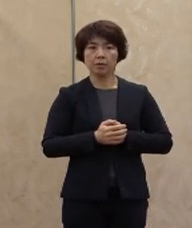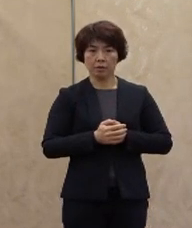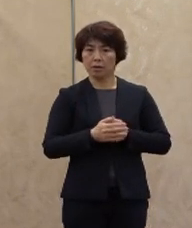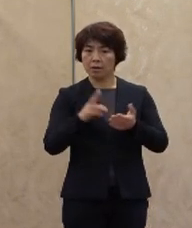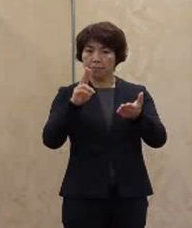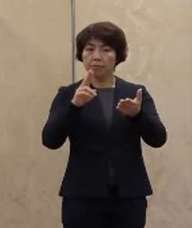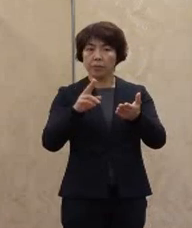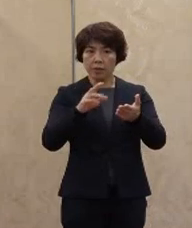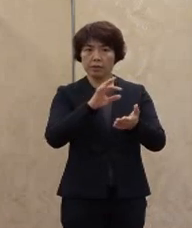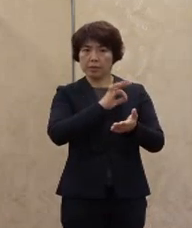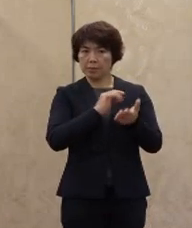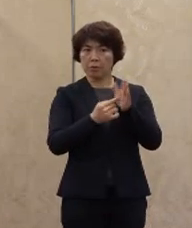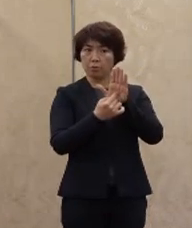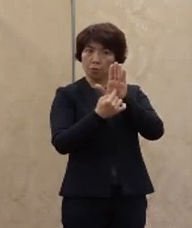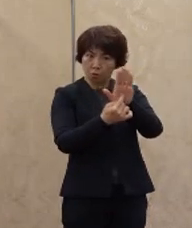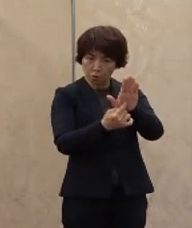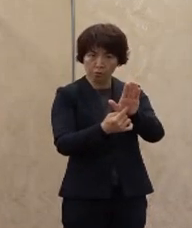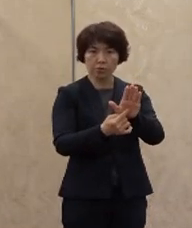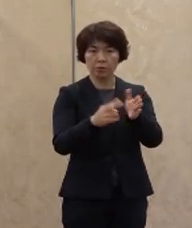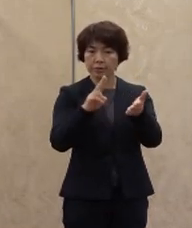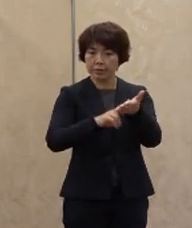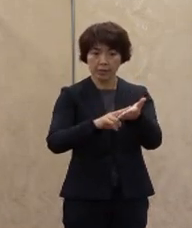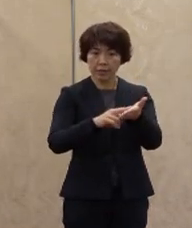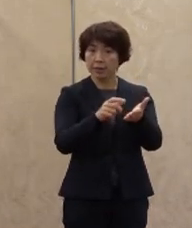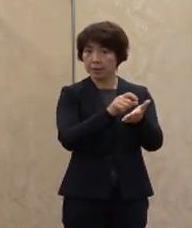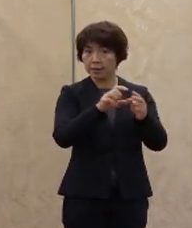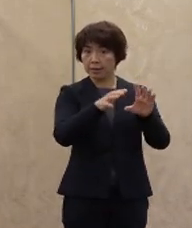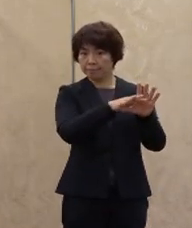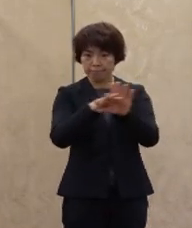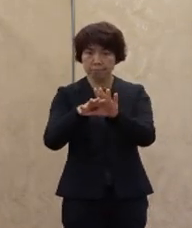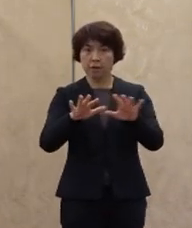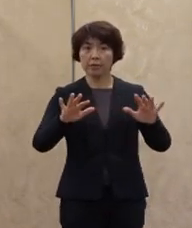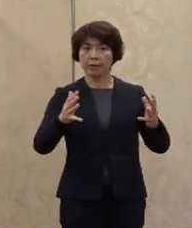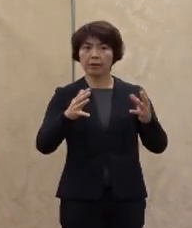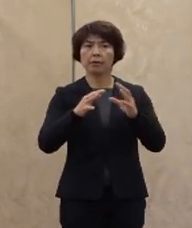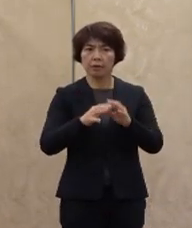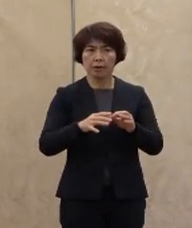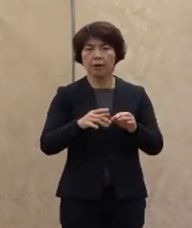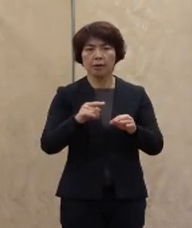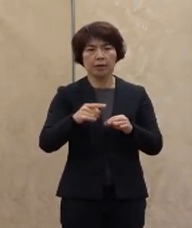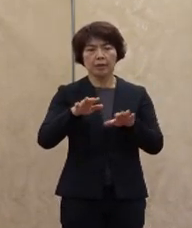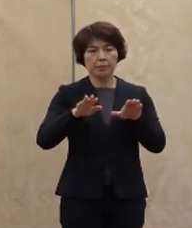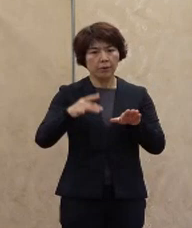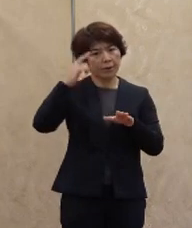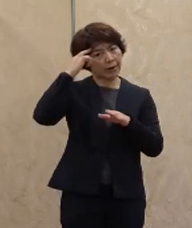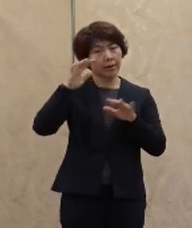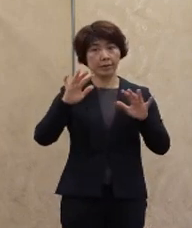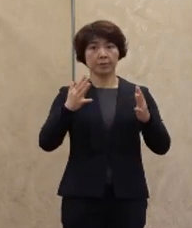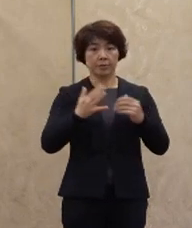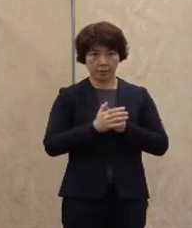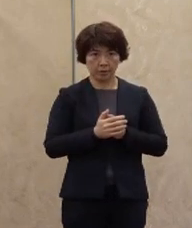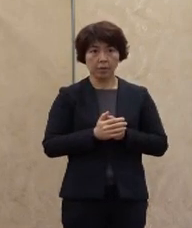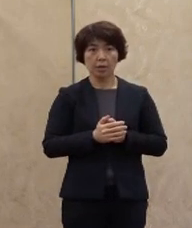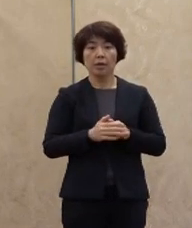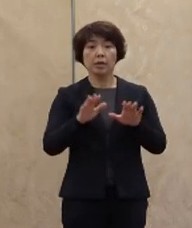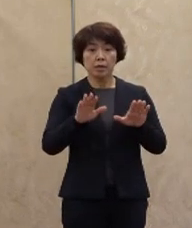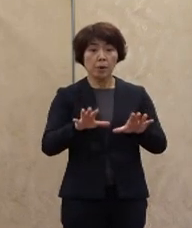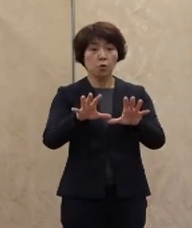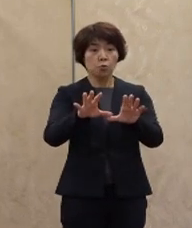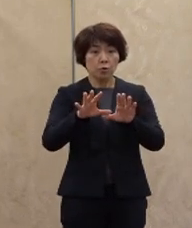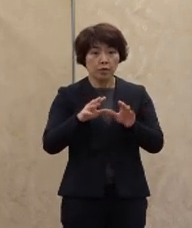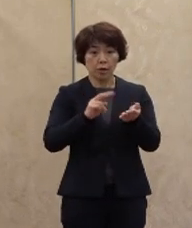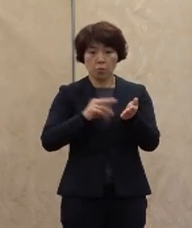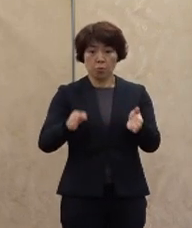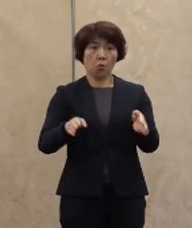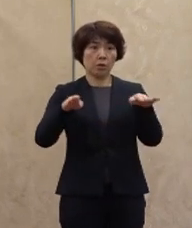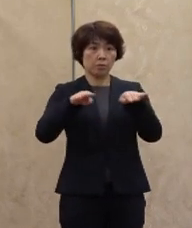ないので、公表をするとかいうことは基本的には考えてないです。で、今病院、どこの病院が受けてるかも多分公表はしないと思いますね。これは日